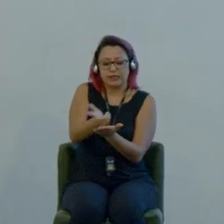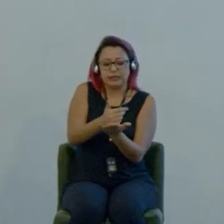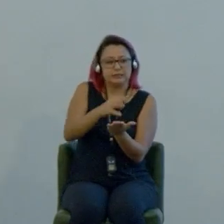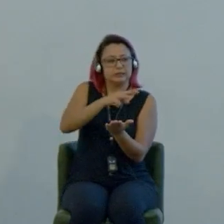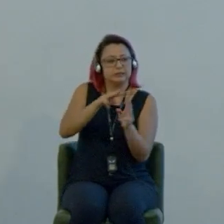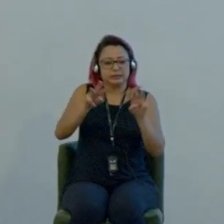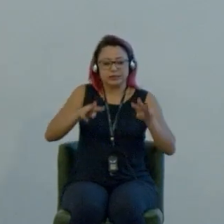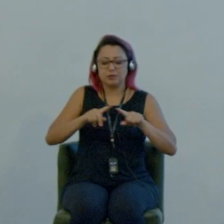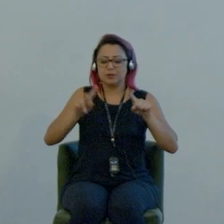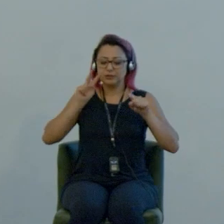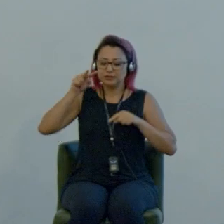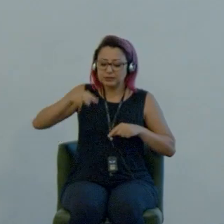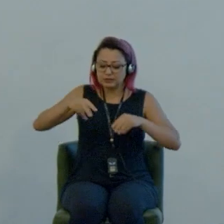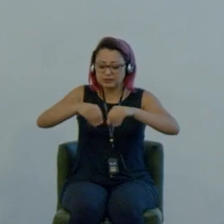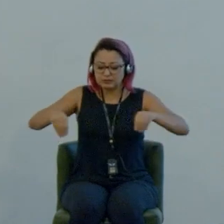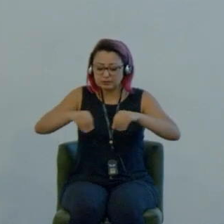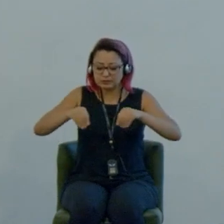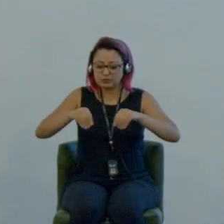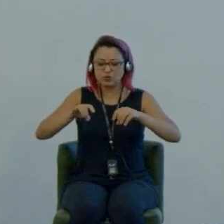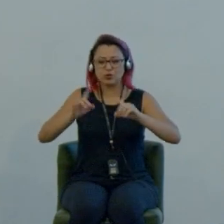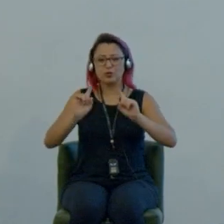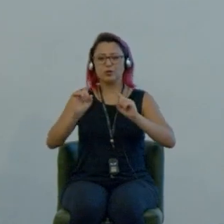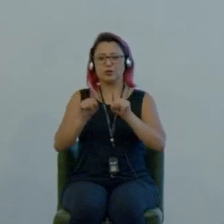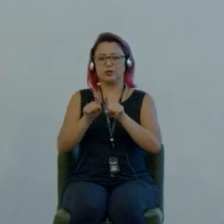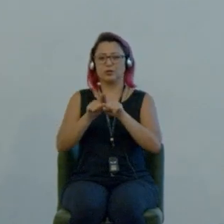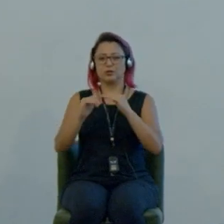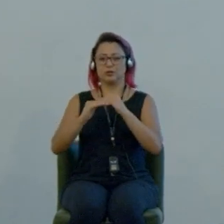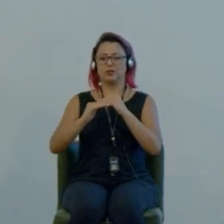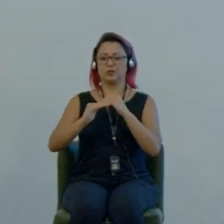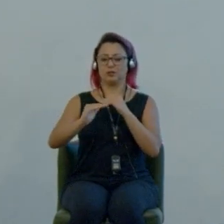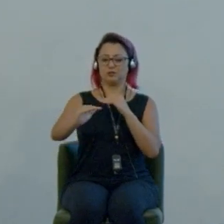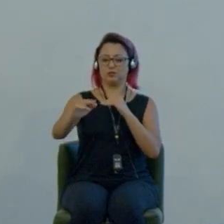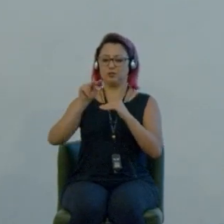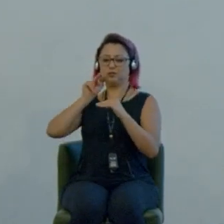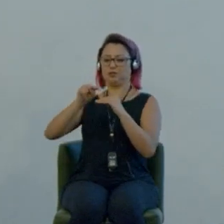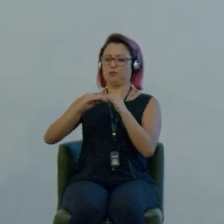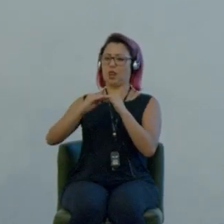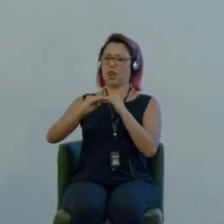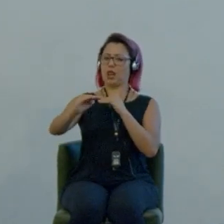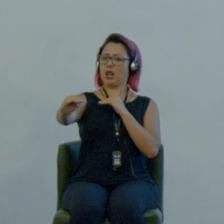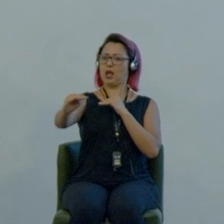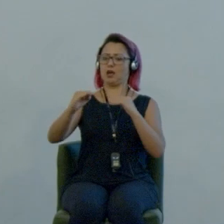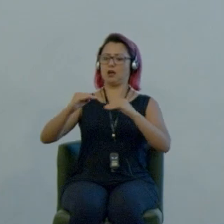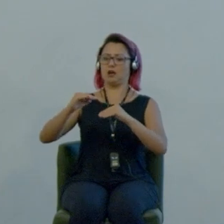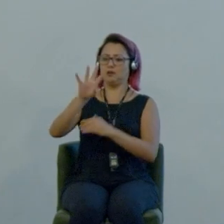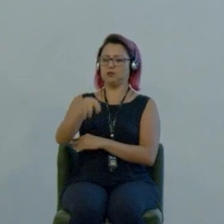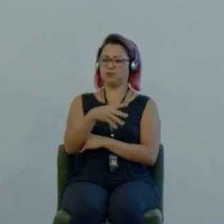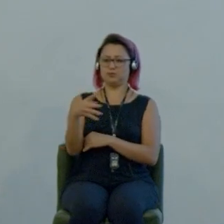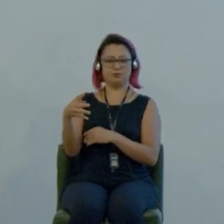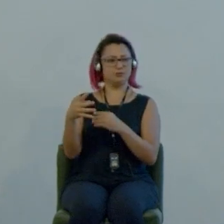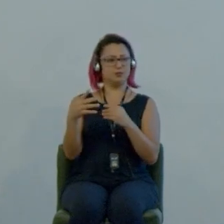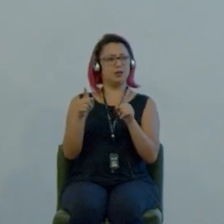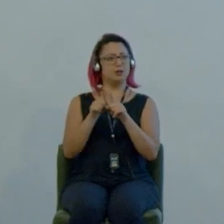soit à ras de terre et qui sorte de cette tradition de la cartographie comme vision de haut.